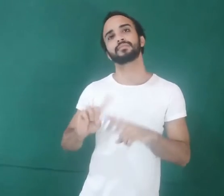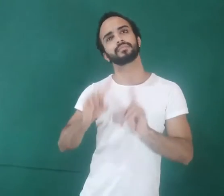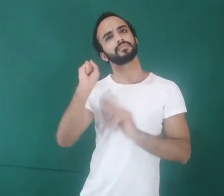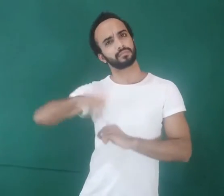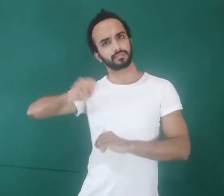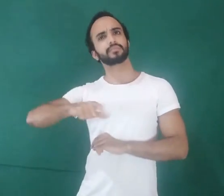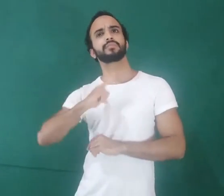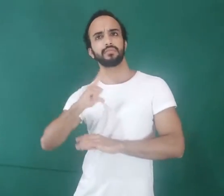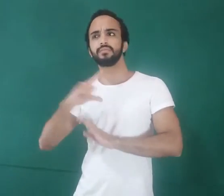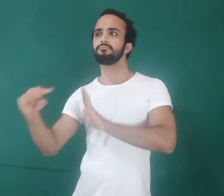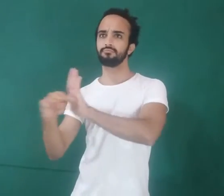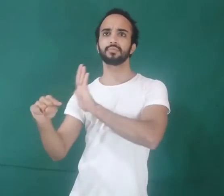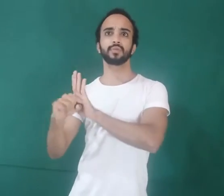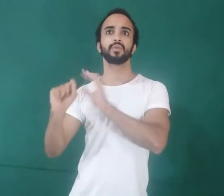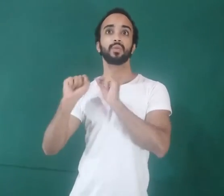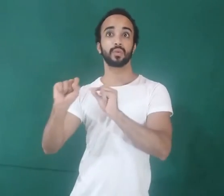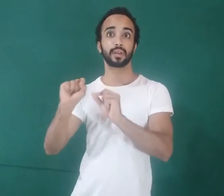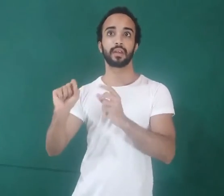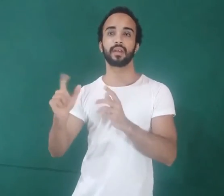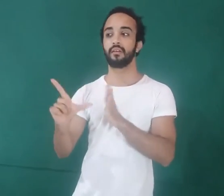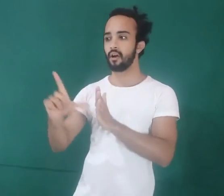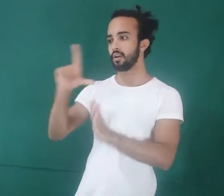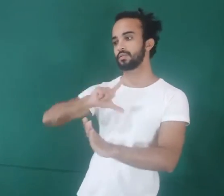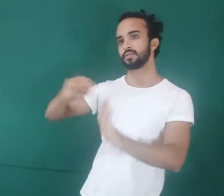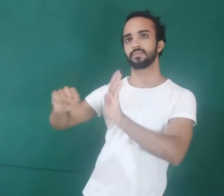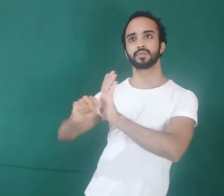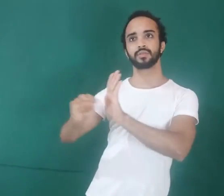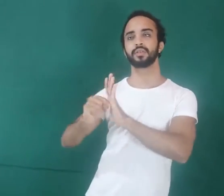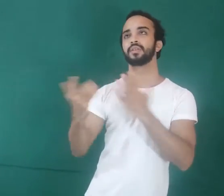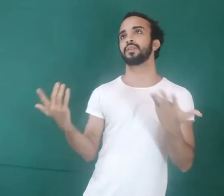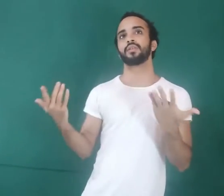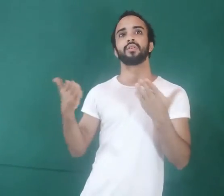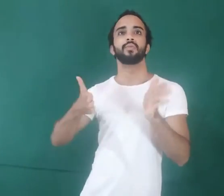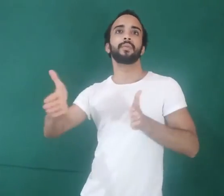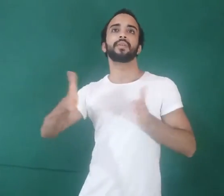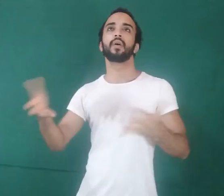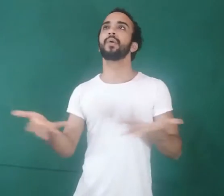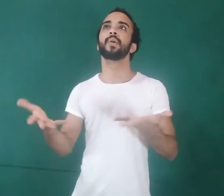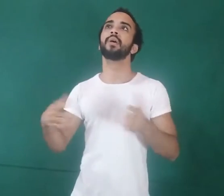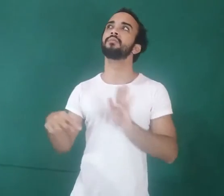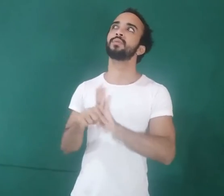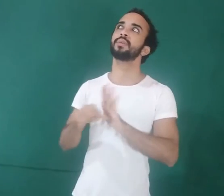Mas tem o lado ruim. Eu acho que o lado ruim, ele antecede o que é o momento agora. O lado ruim é que,